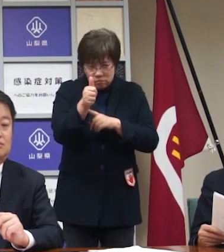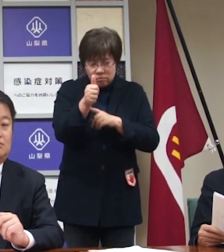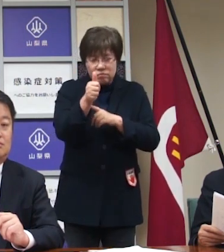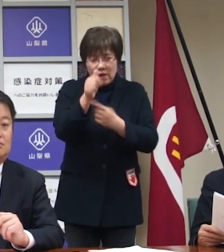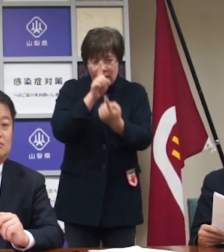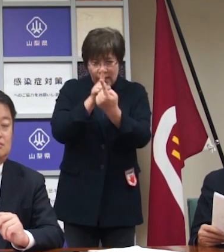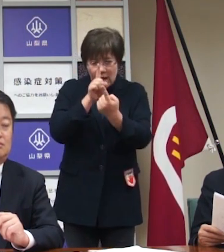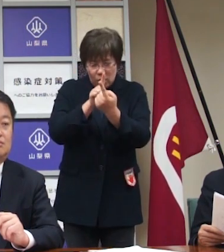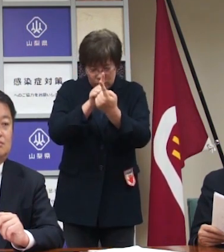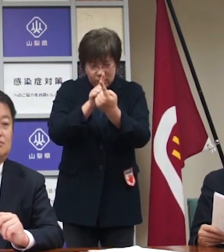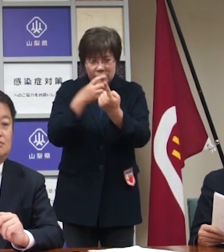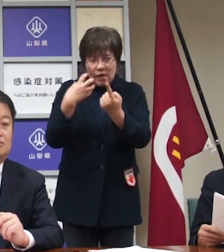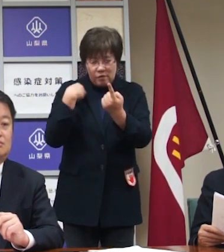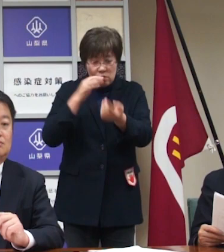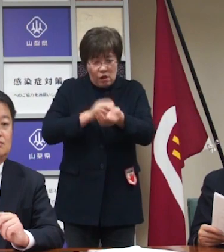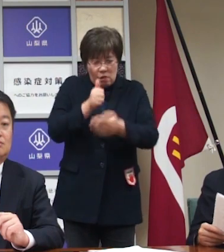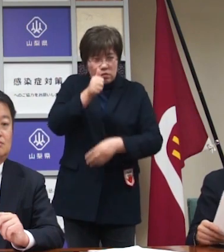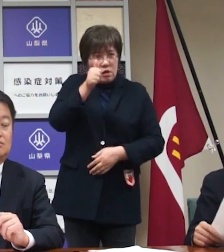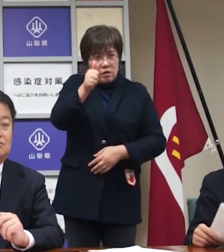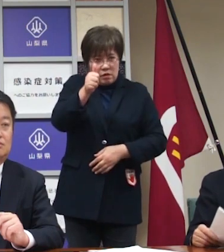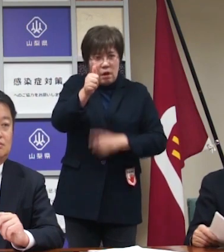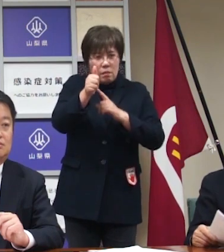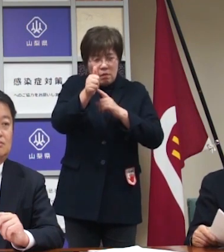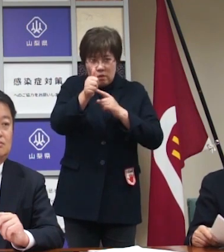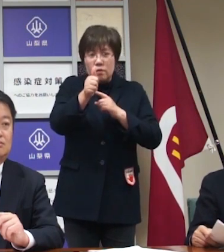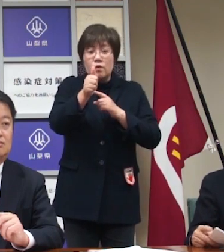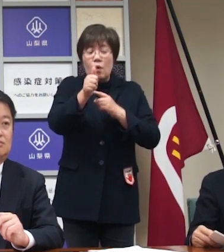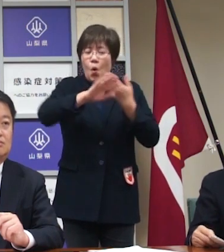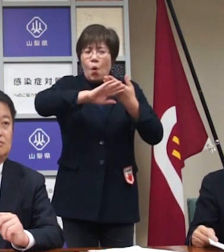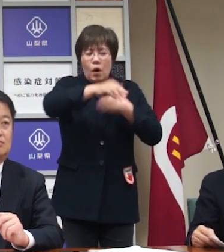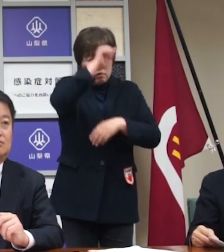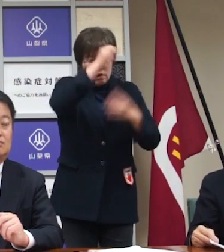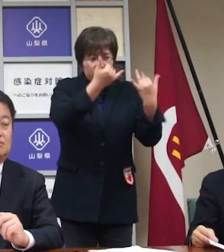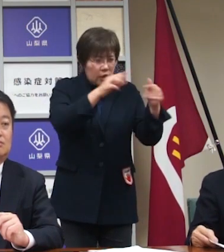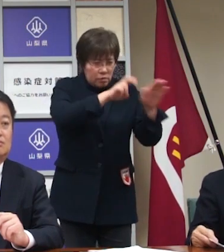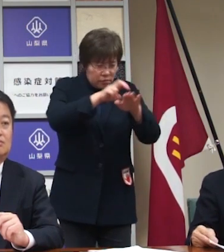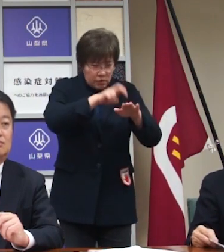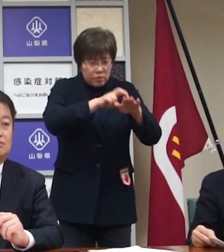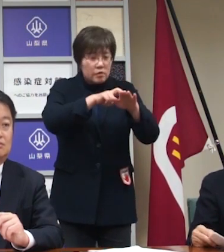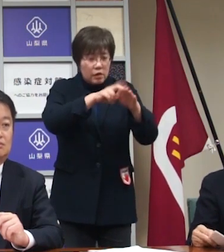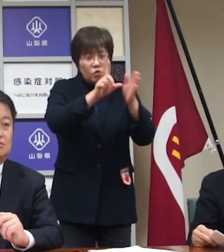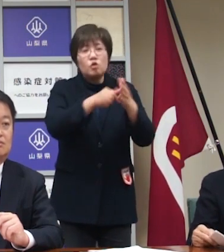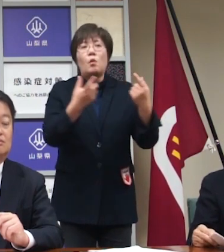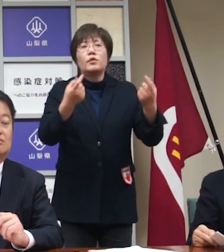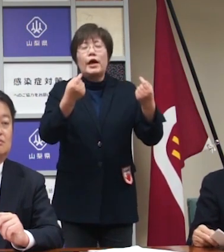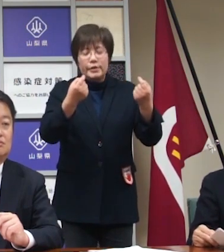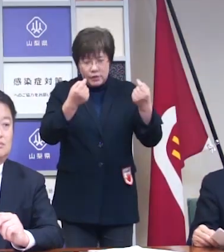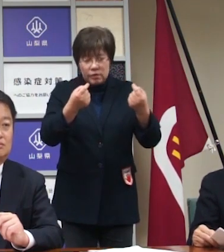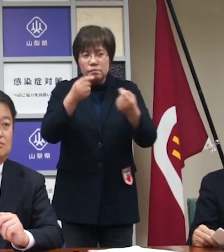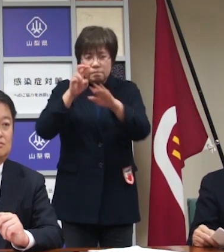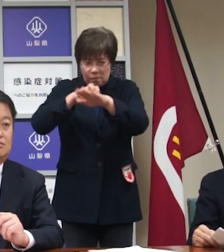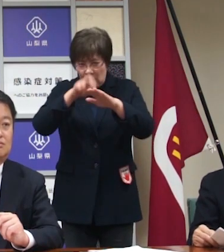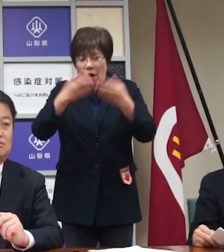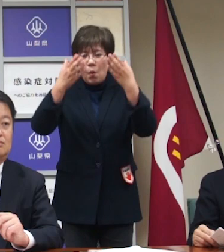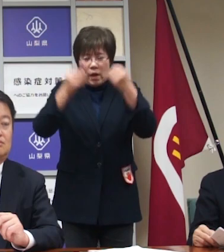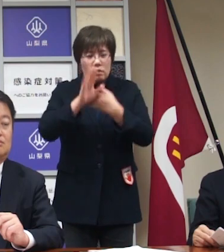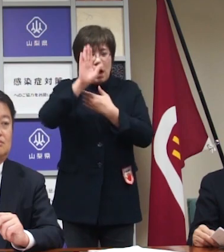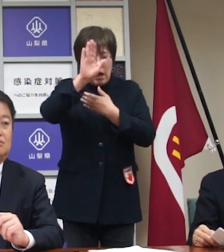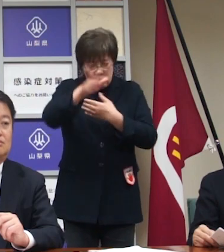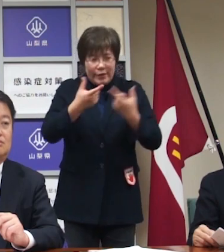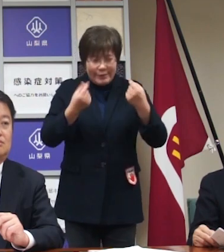そのドクターは他の患者さんもそうなんですが、きちんとした手洗いをする、まあ、基本的な